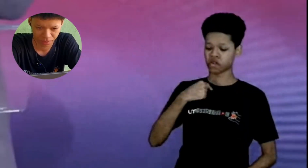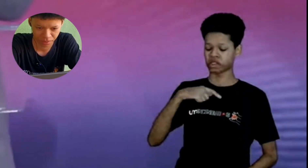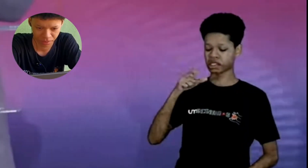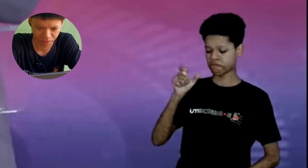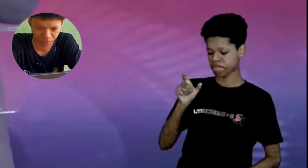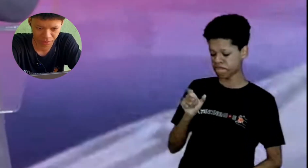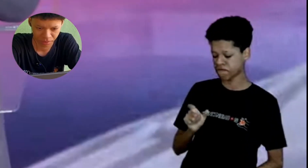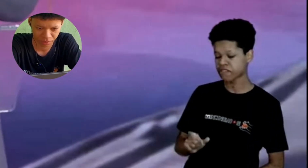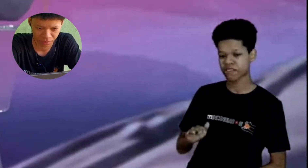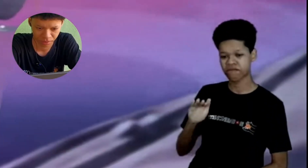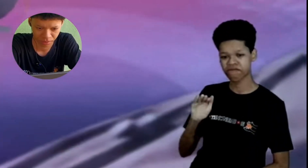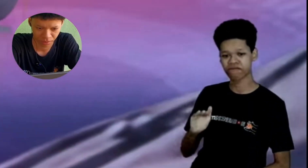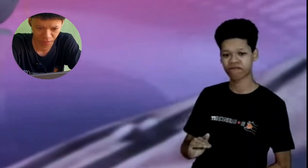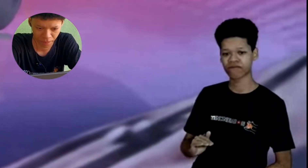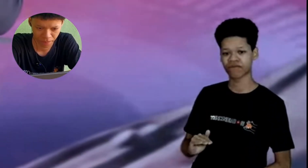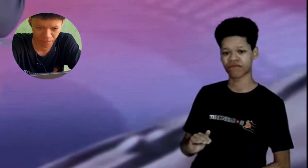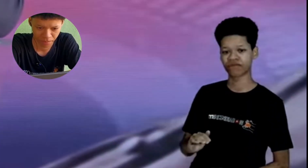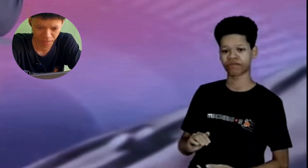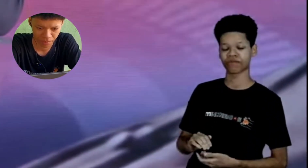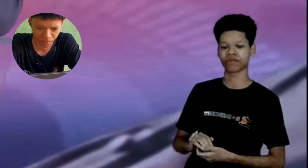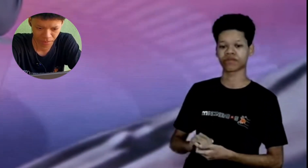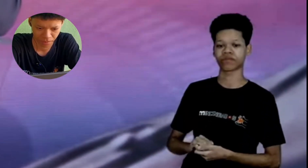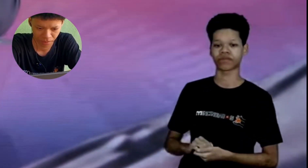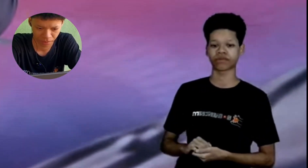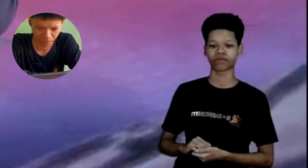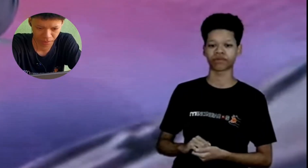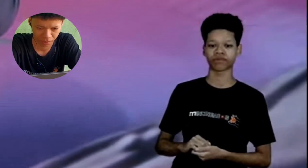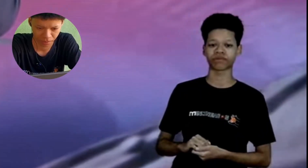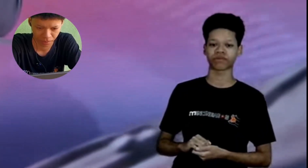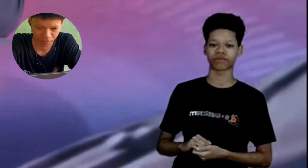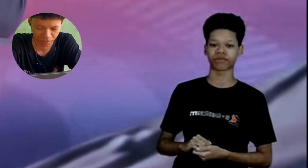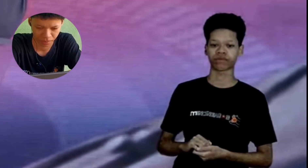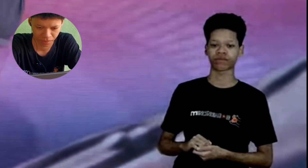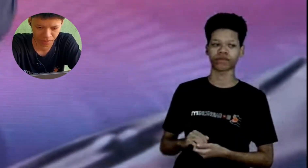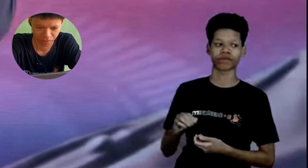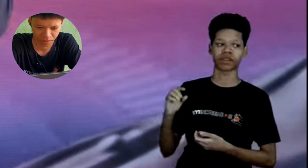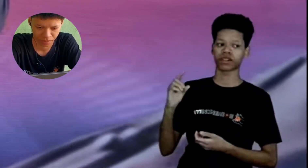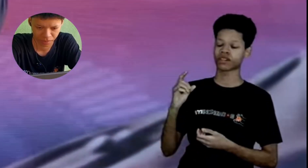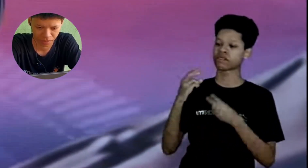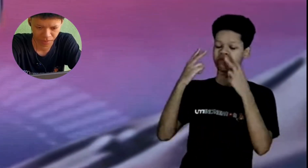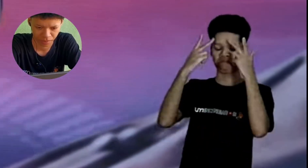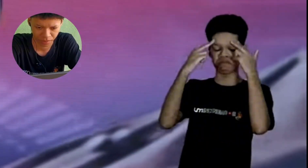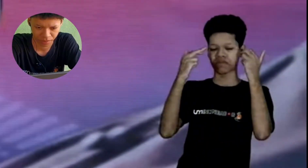sobre você, você desaparece e Ele aparece.